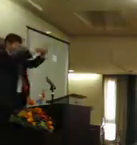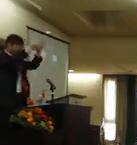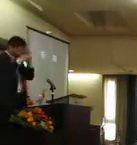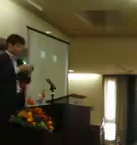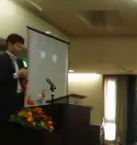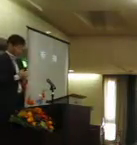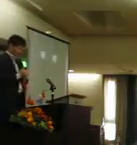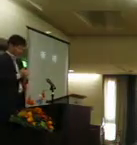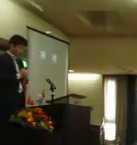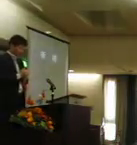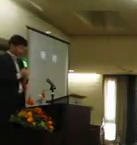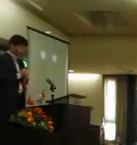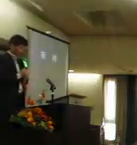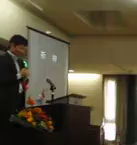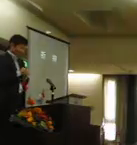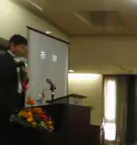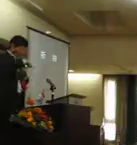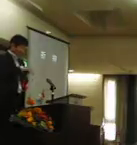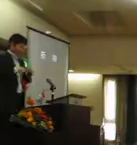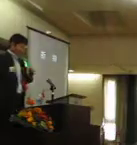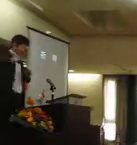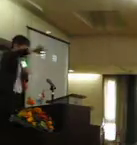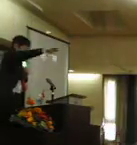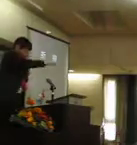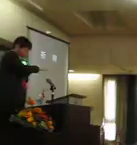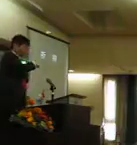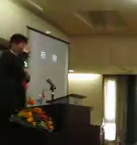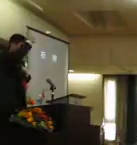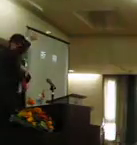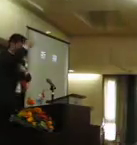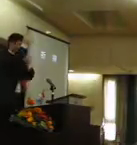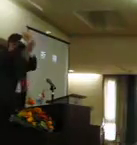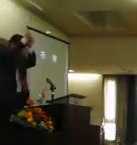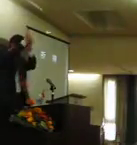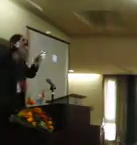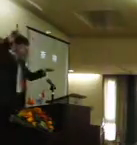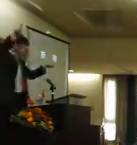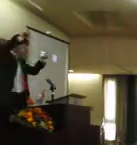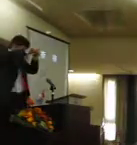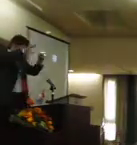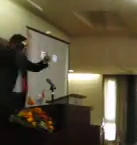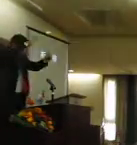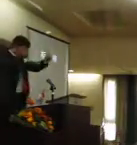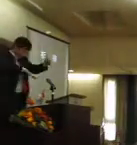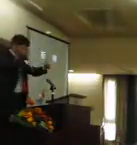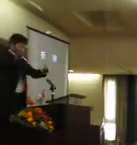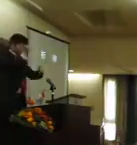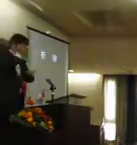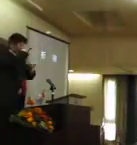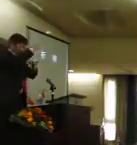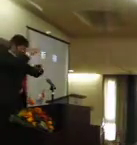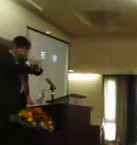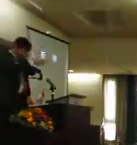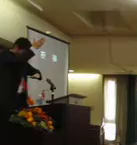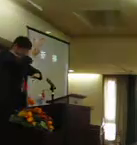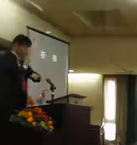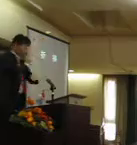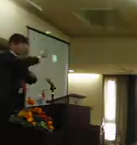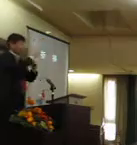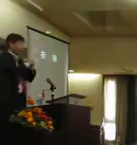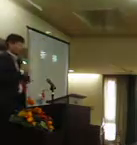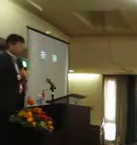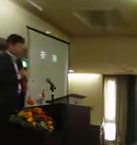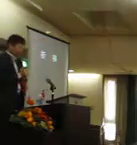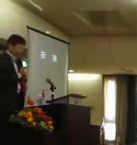神様の憐れみによって、この私たちの主を主と共に礼拝をすること